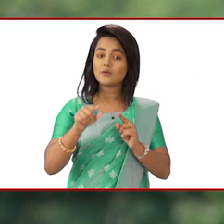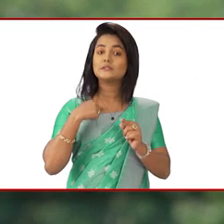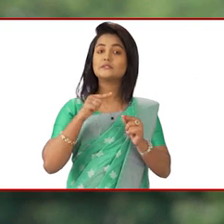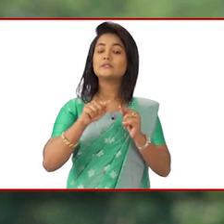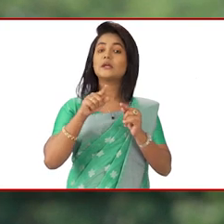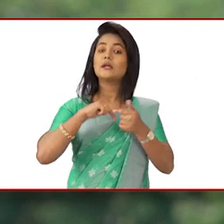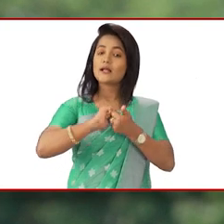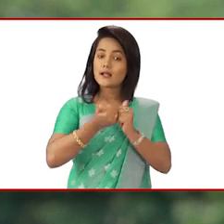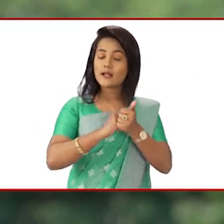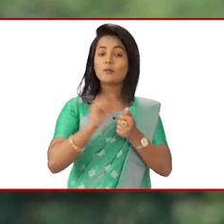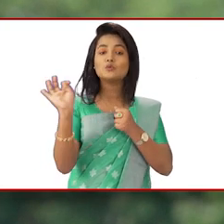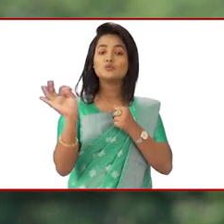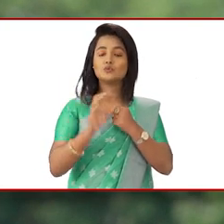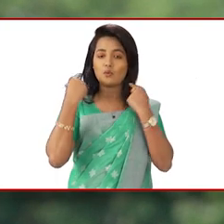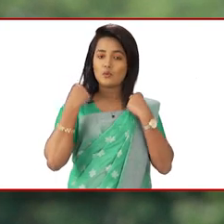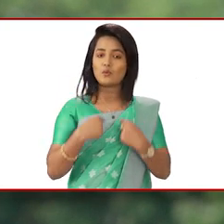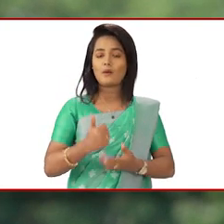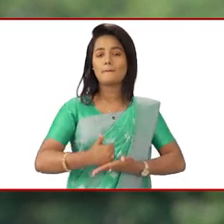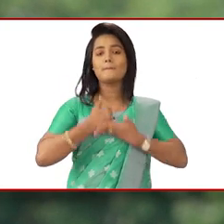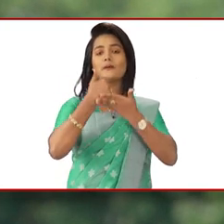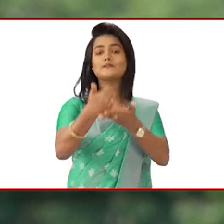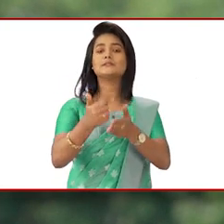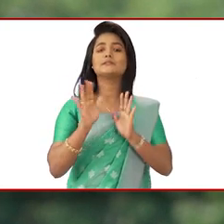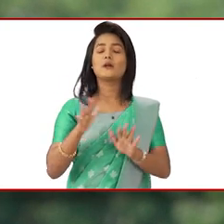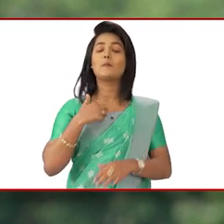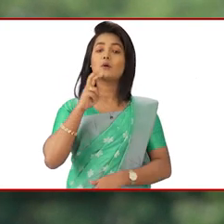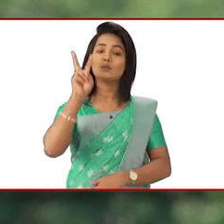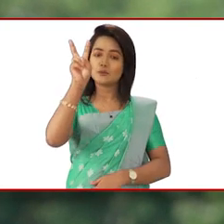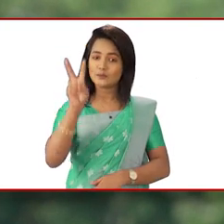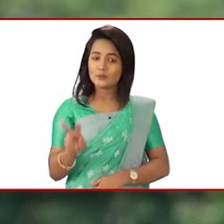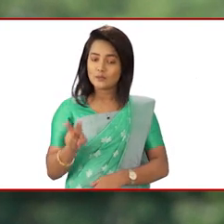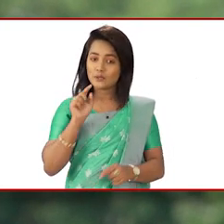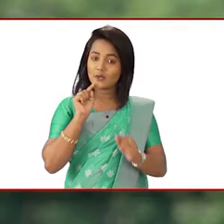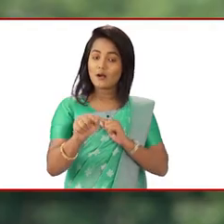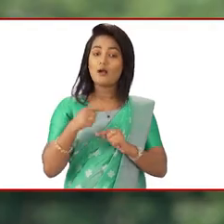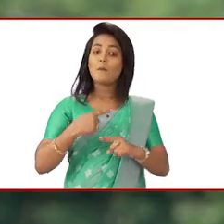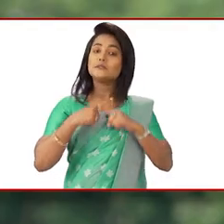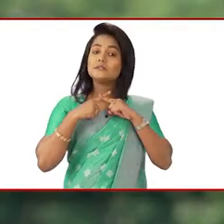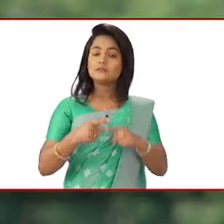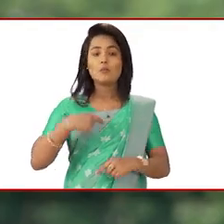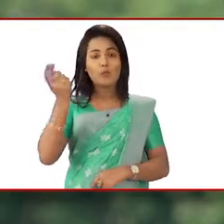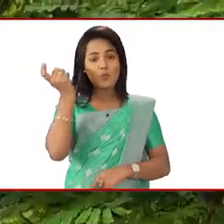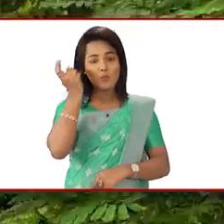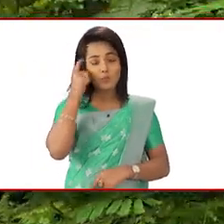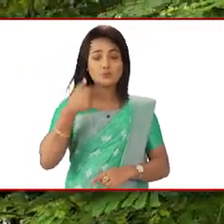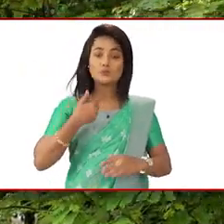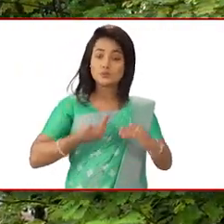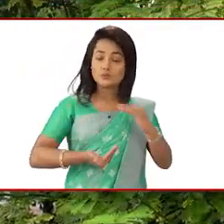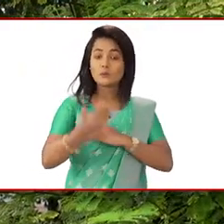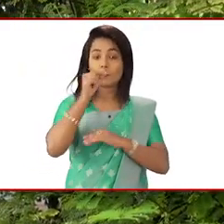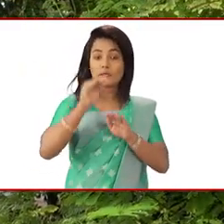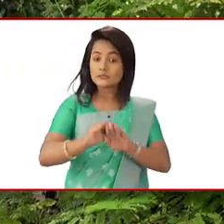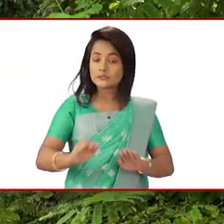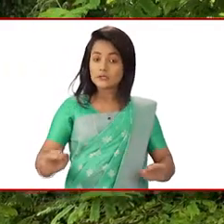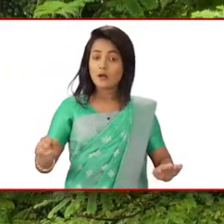গেমসে দেশকে স্বর্ণপদক উপহার দিতে চাই। এটি আমার লক্ষ্য, এটি আমার মন এবং মস্তিষ্কে নতুন